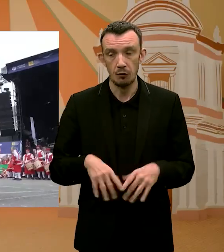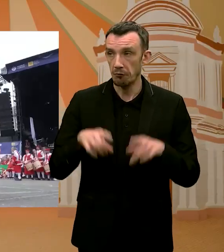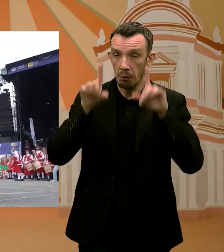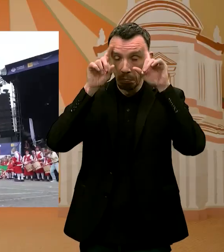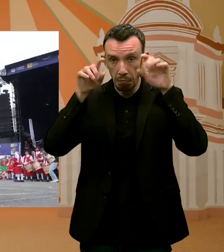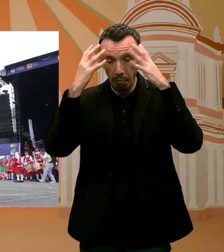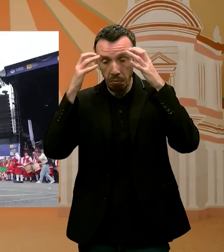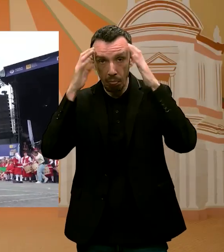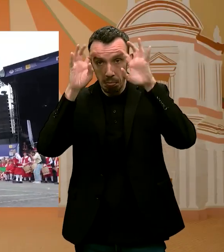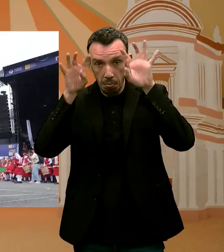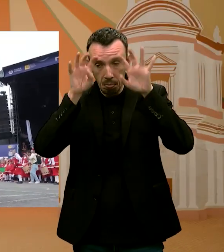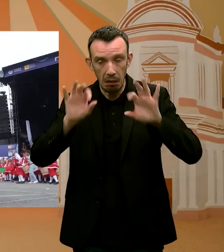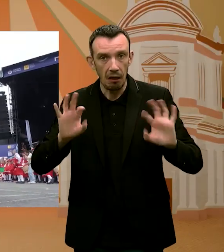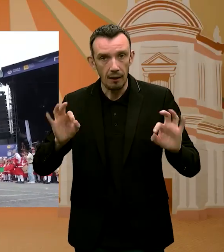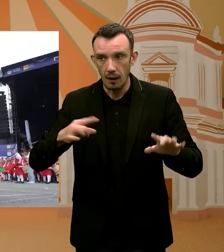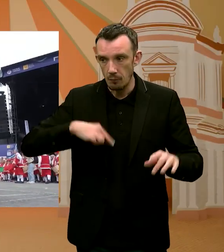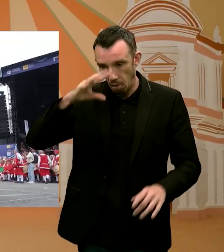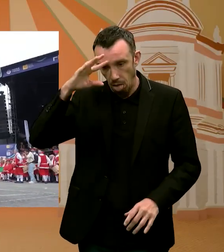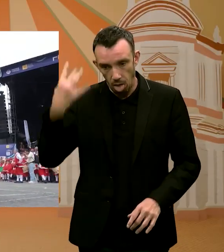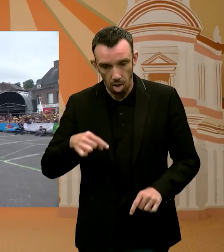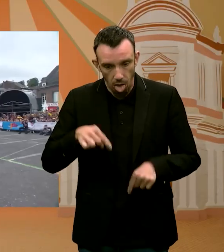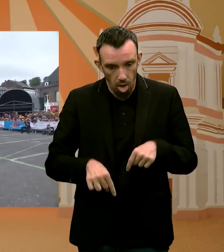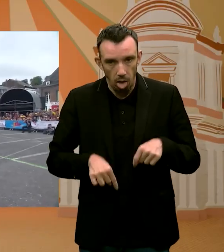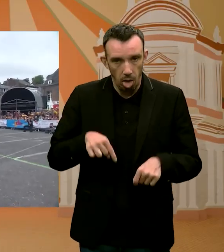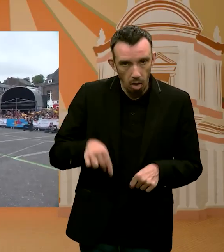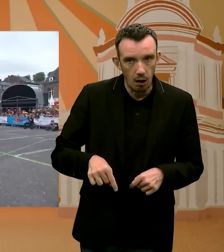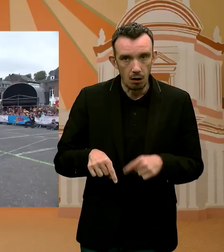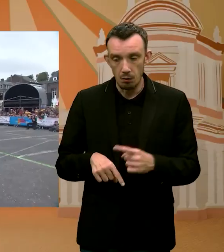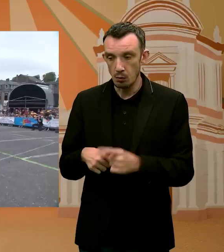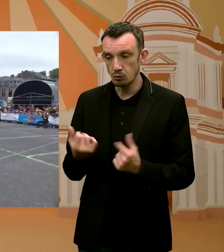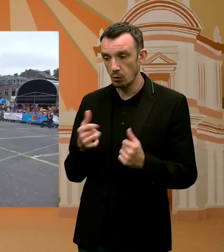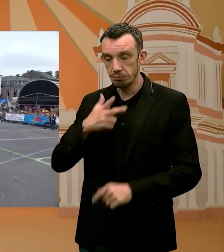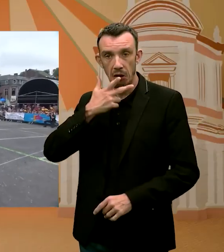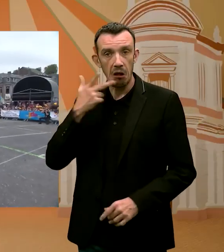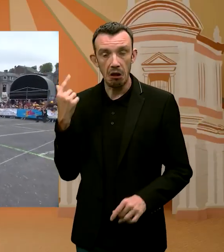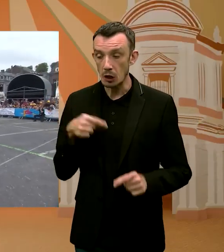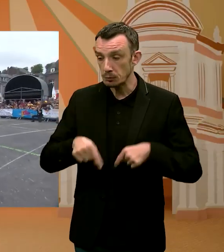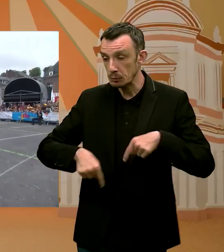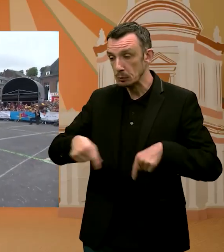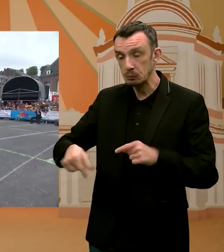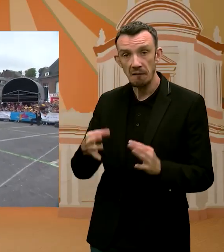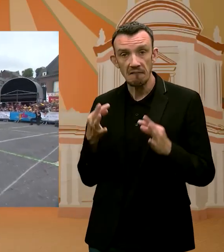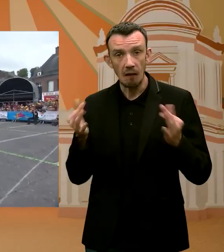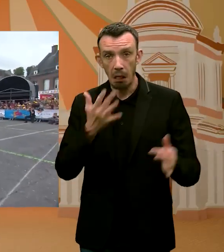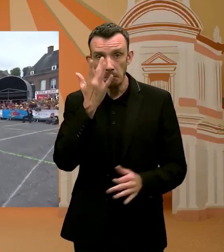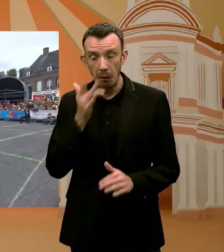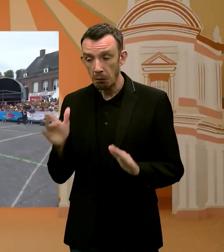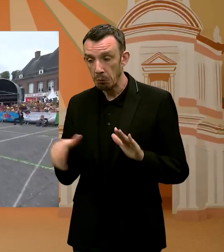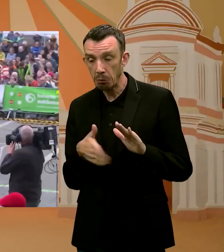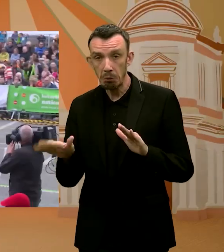que moi j'étais péniblement à ma première bosse. Robin et Justin ont ce même style de combat, très agile. Ce sont un peu des ninjas de l'échasse, je les